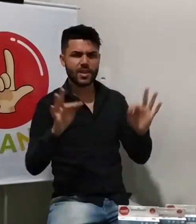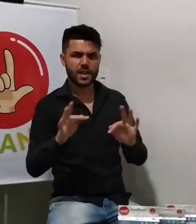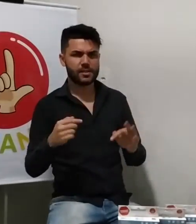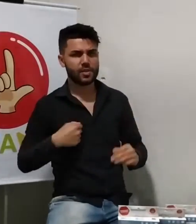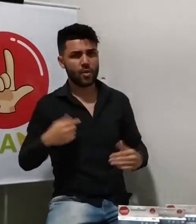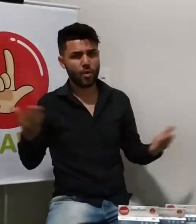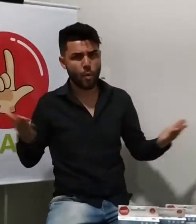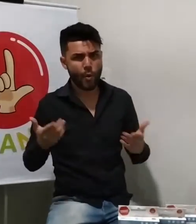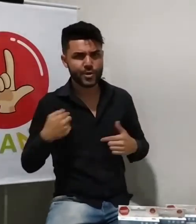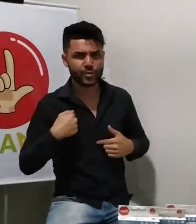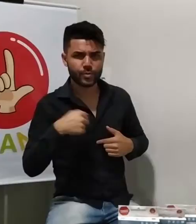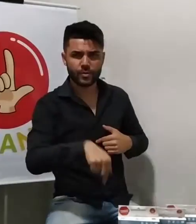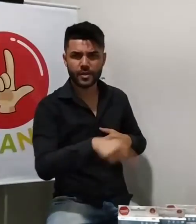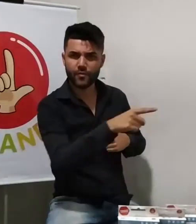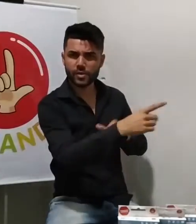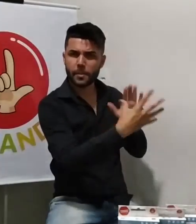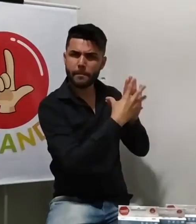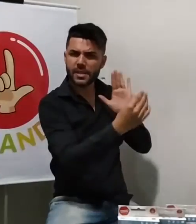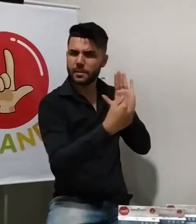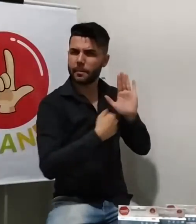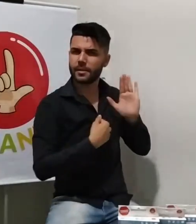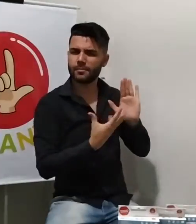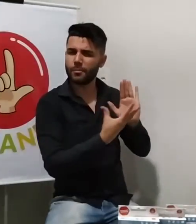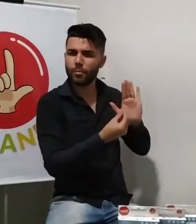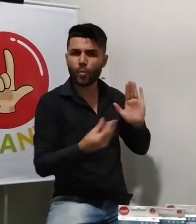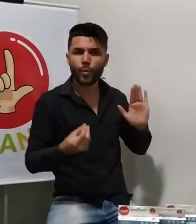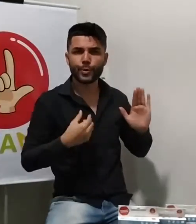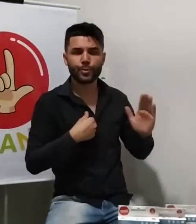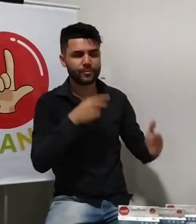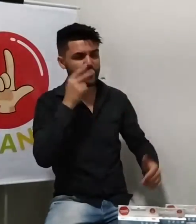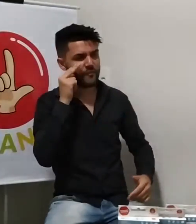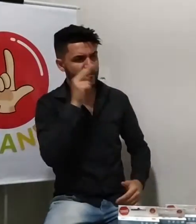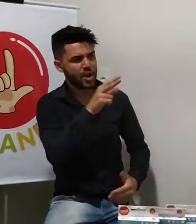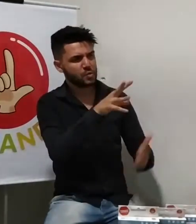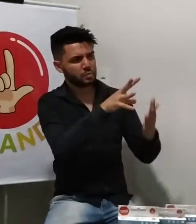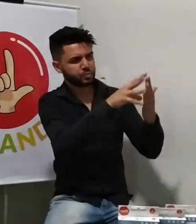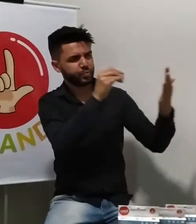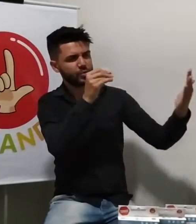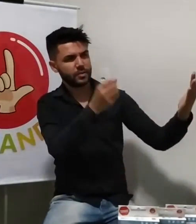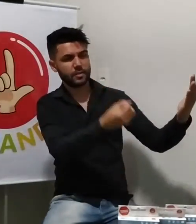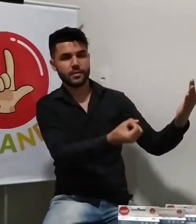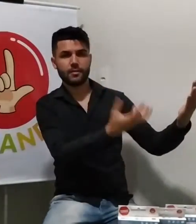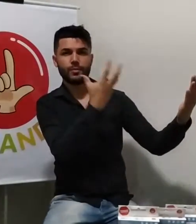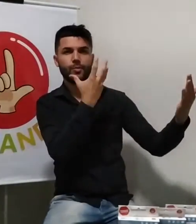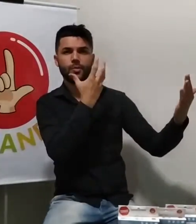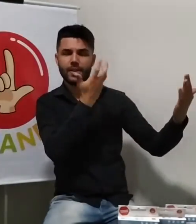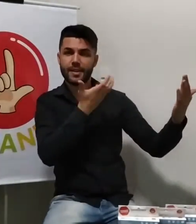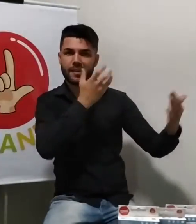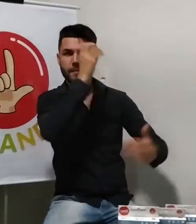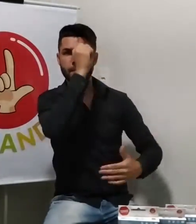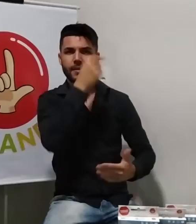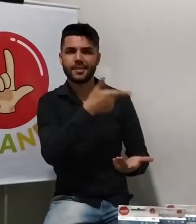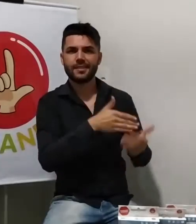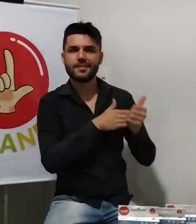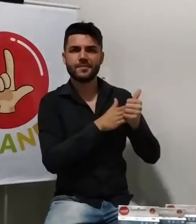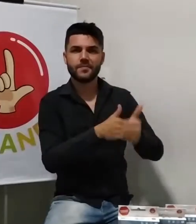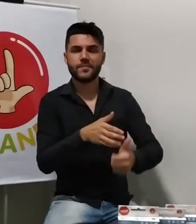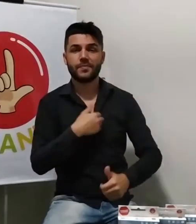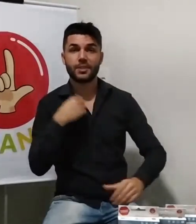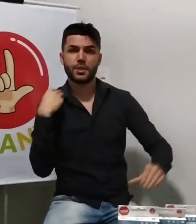inspira demais. Você também é um cara super simples, né, receptivo e que tá sempre aberto aí pra comunidade. Eu te mandei um e-mail, né, falando que eu tava em